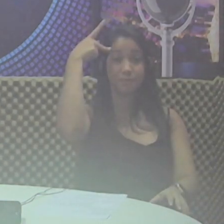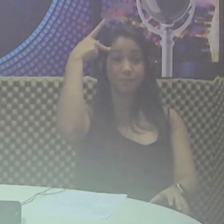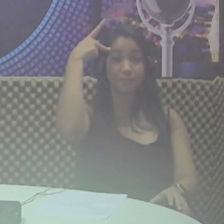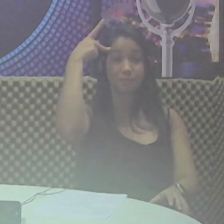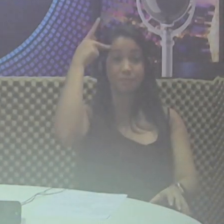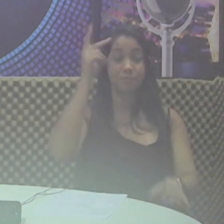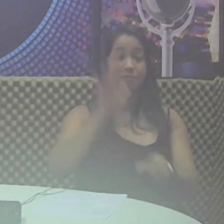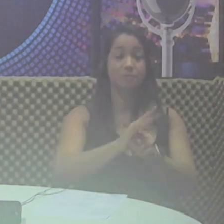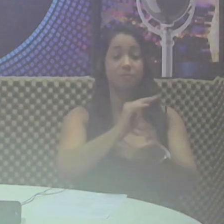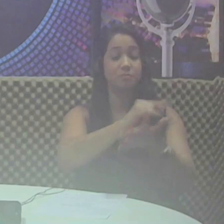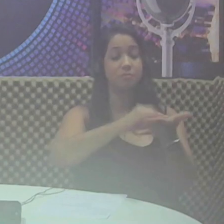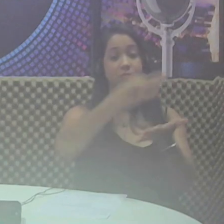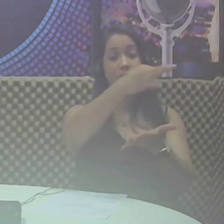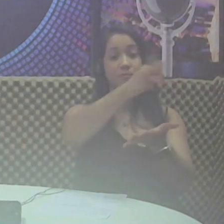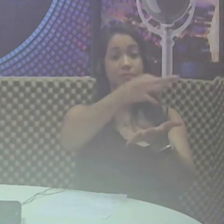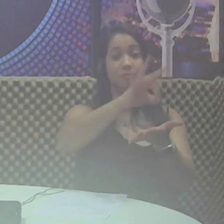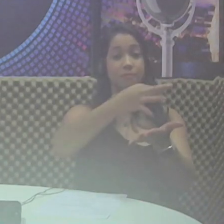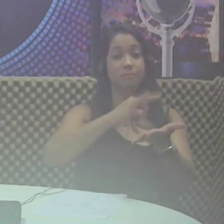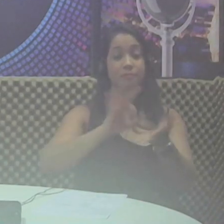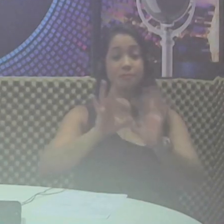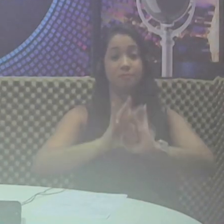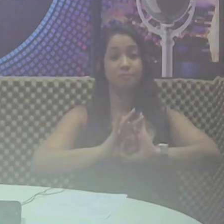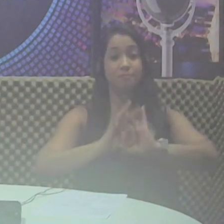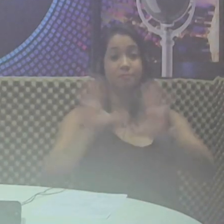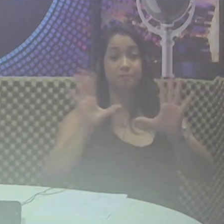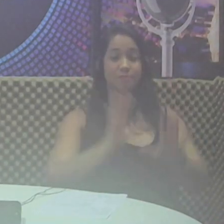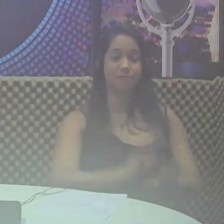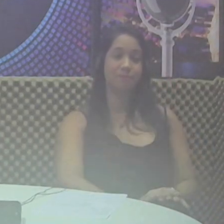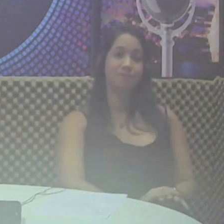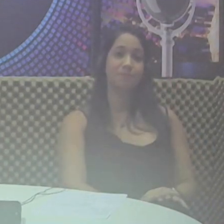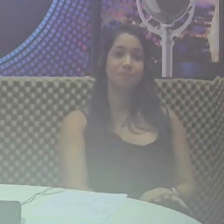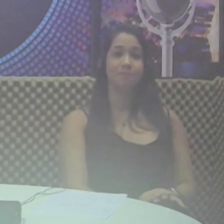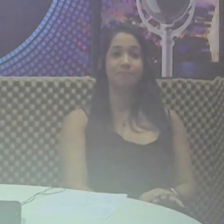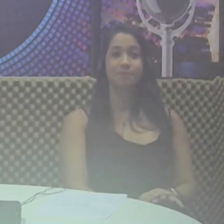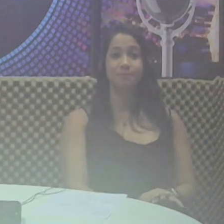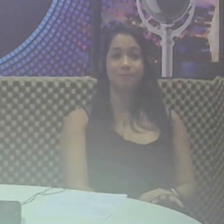preencha o formulário online disponibilizado.